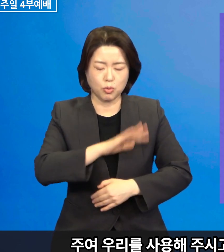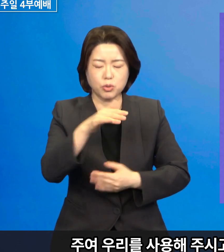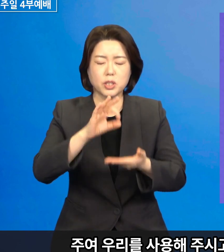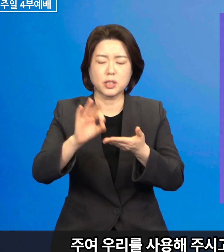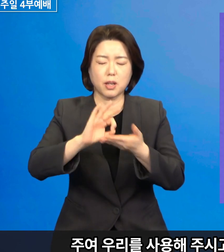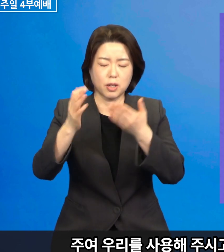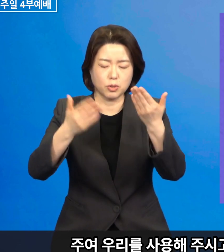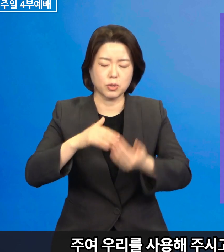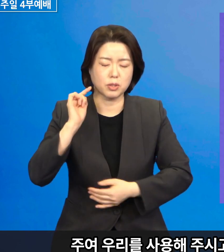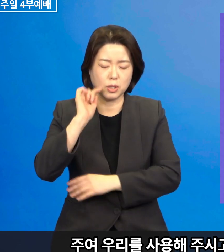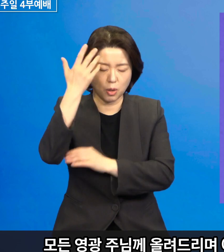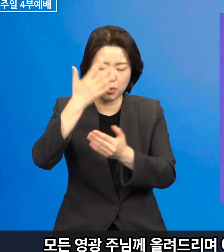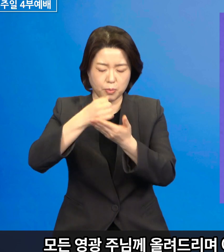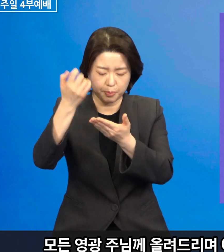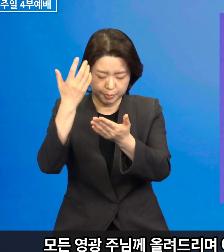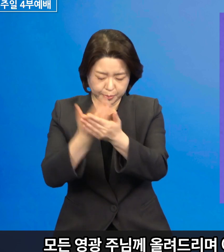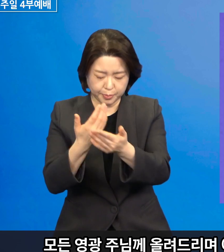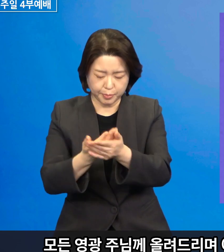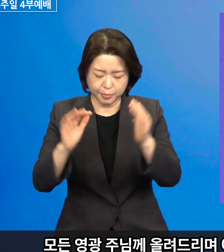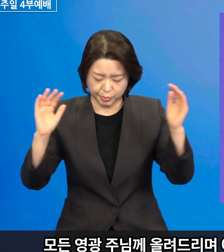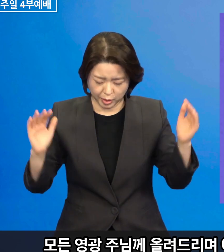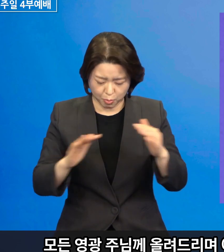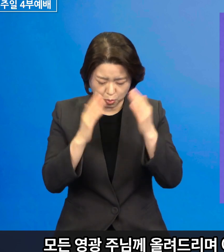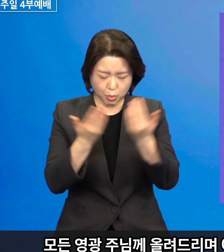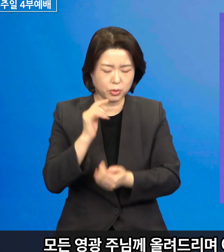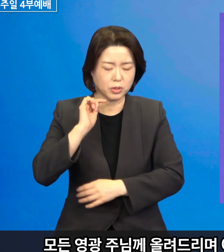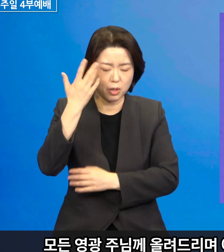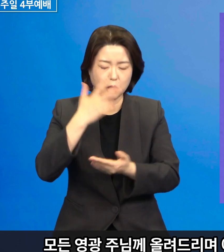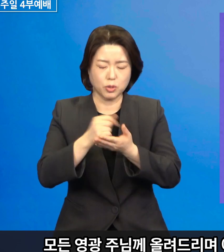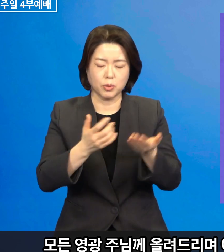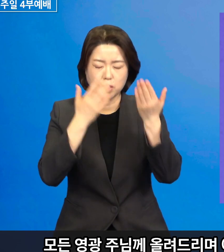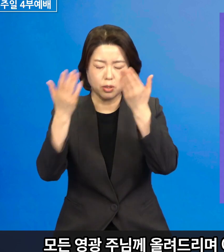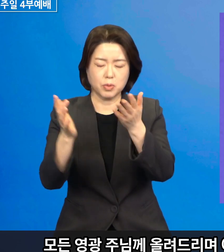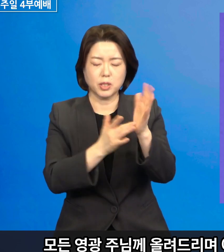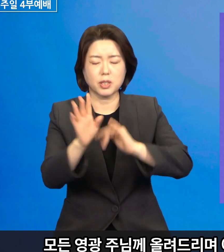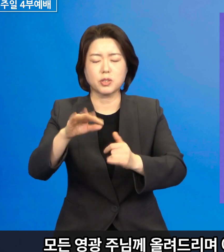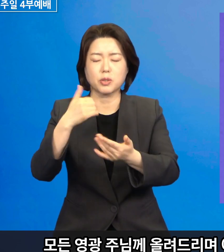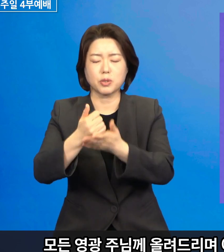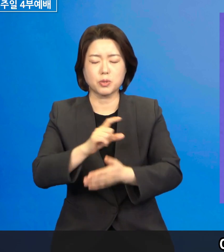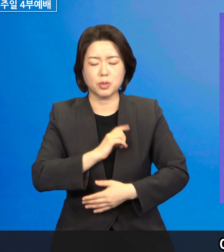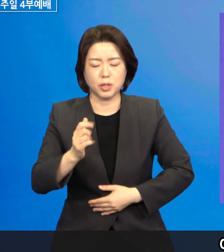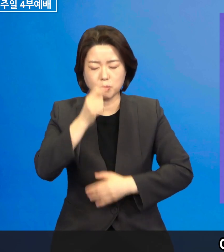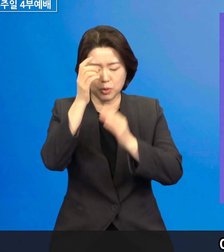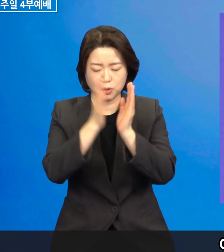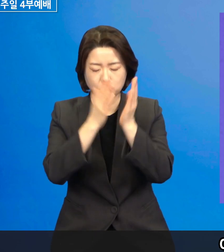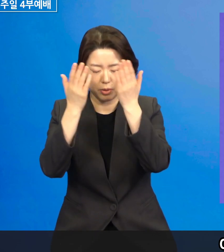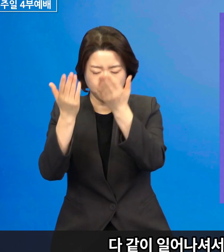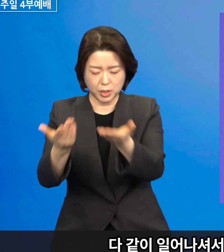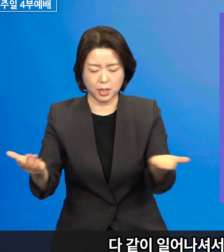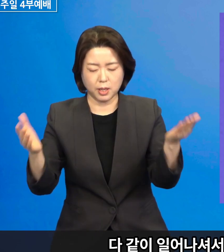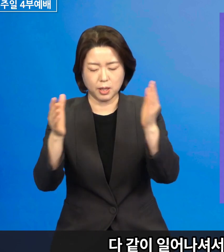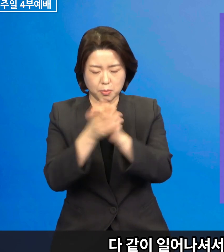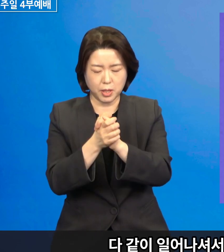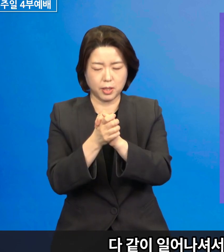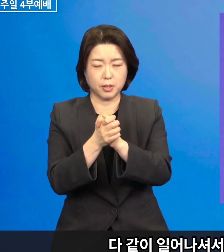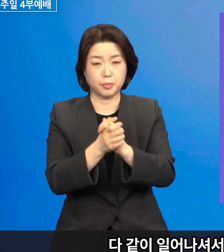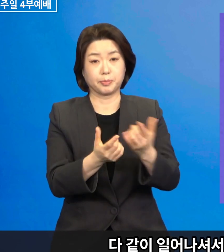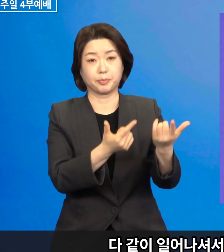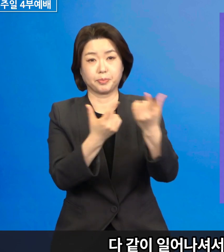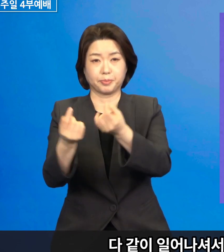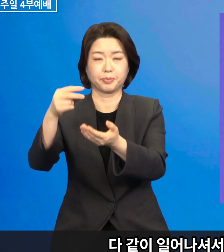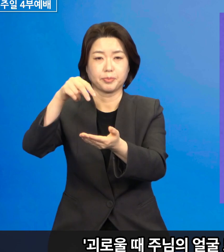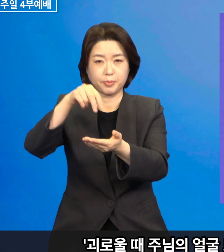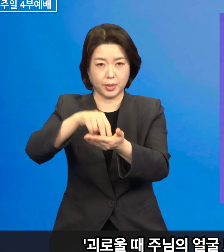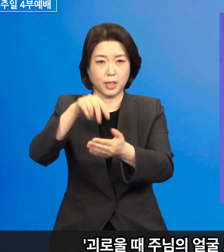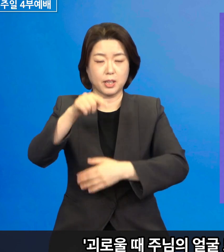영광 받아 주시옵소서. 모든 영광 주님께 올려드리며 예수님의 이름으로 기도드립니다. 아멘. 다 같이 일어나셔서 준비하신